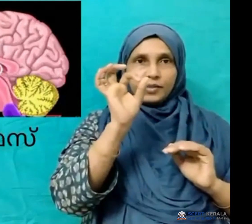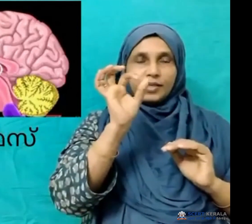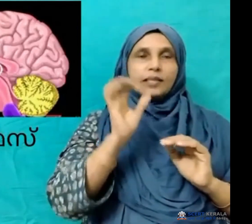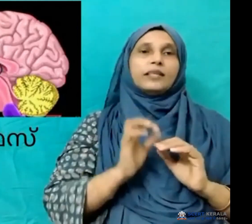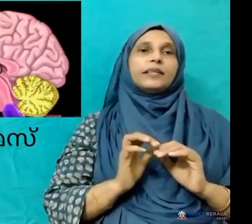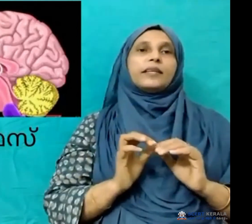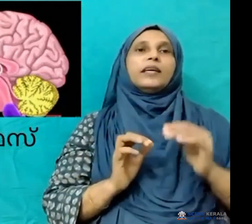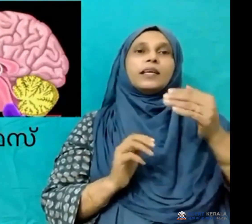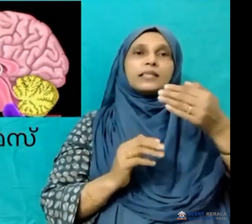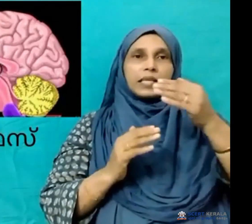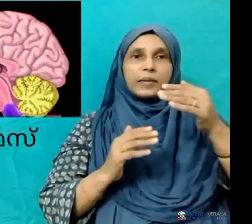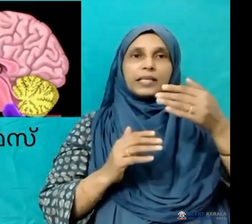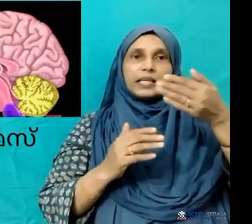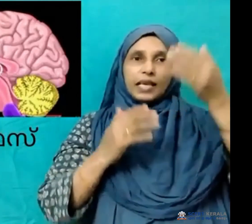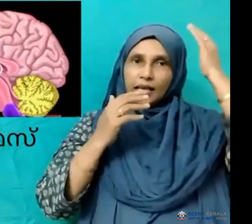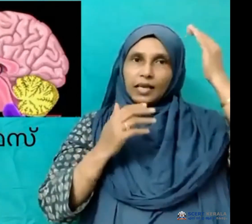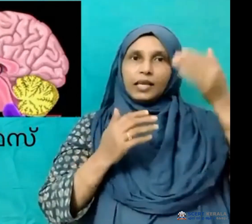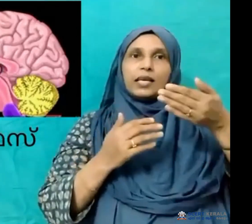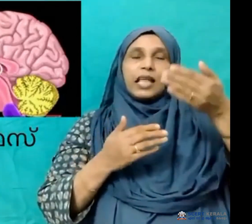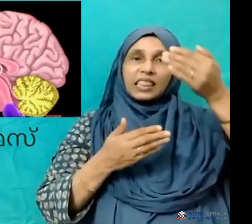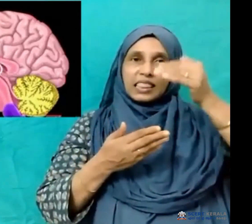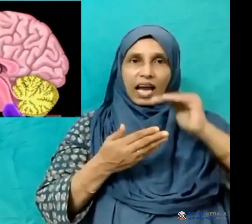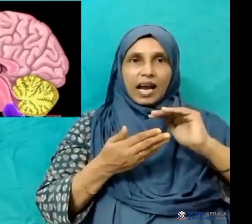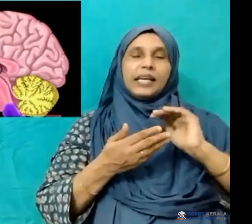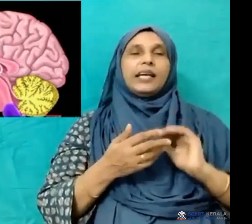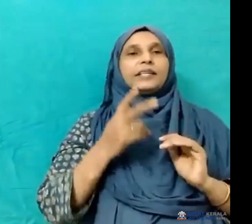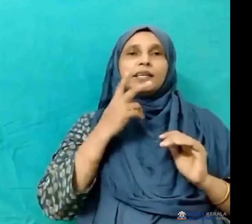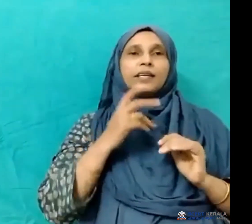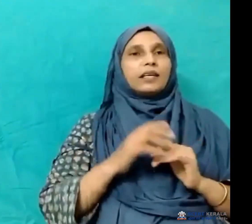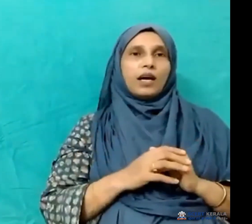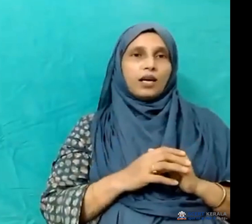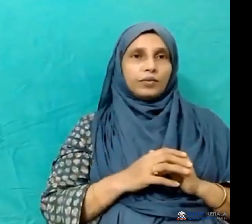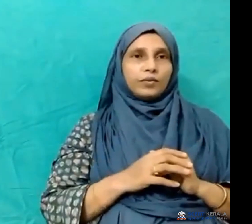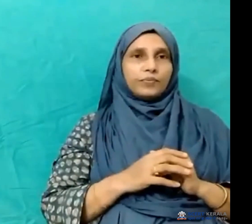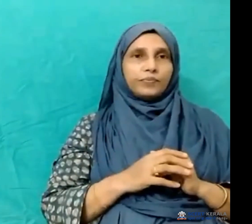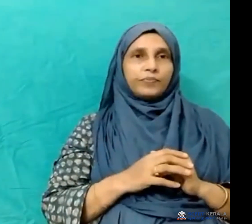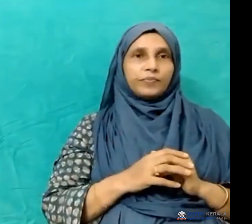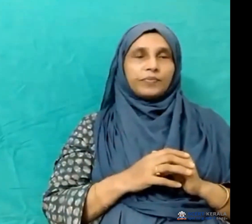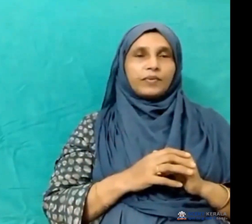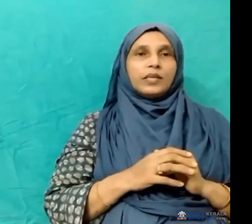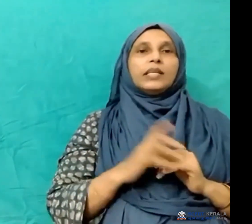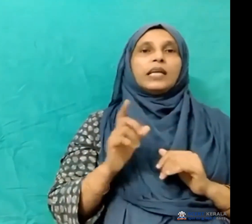കുഞ്ഞി സെറിബെല്ലത്തിന്റെ താഴെ ആയിട്ട് കാണുന്നു. ഇതാണ്